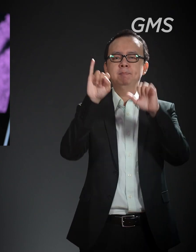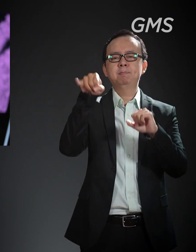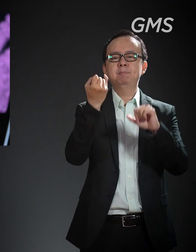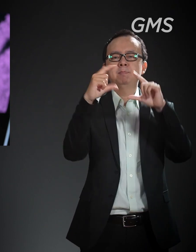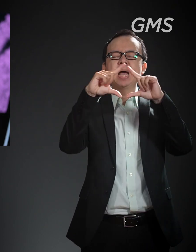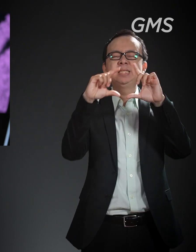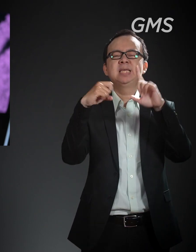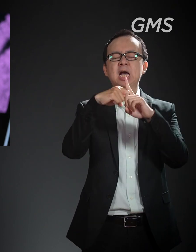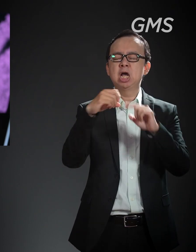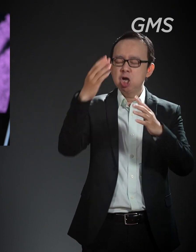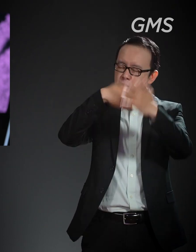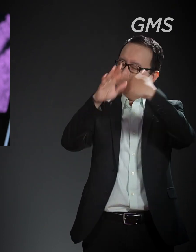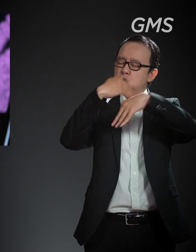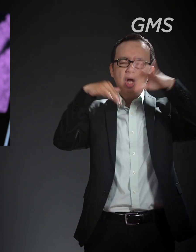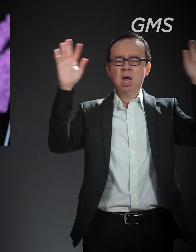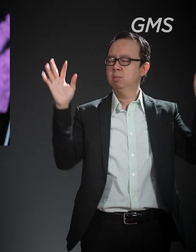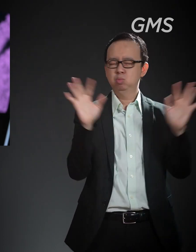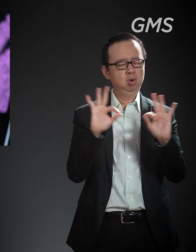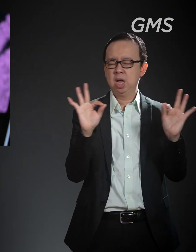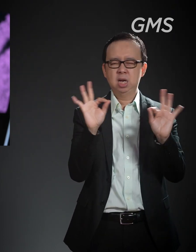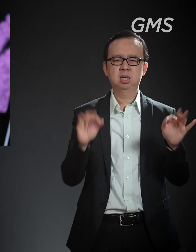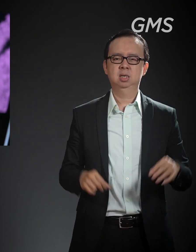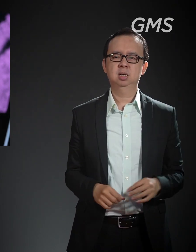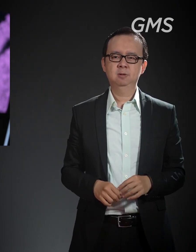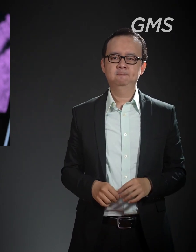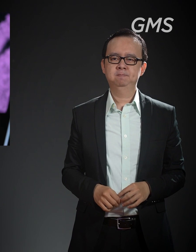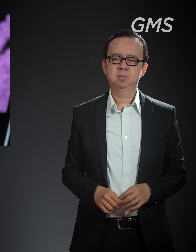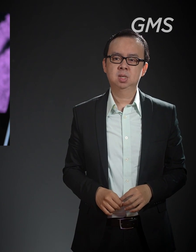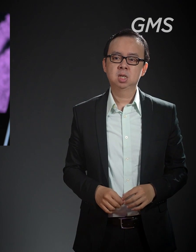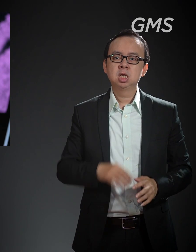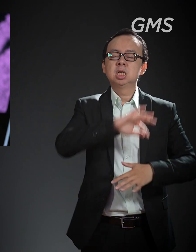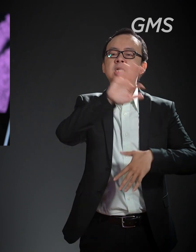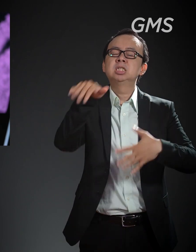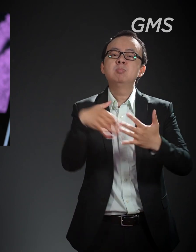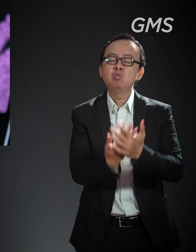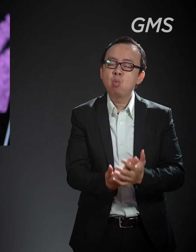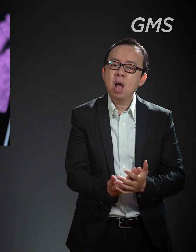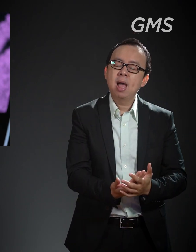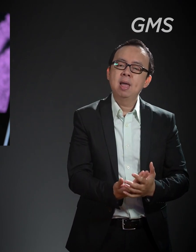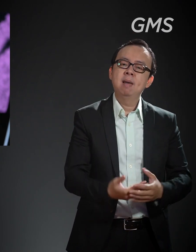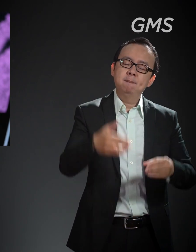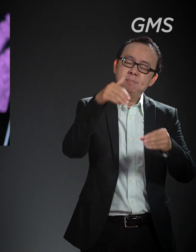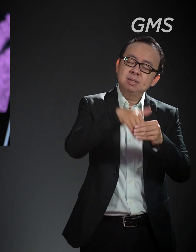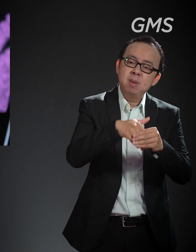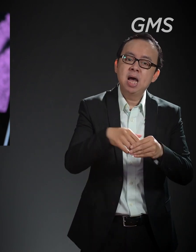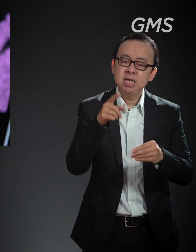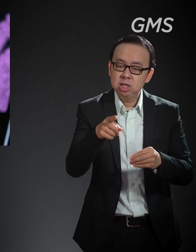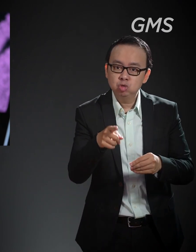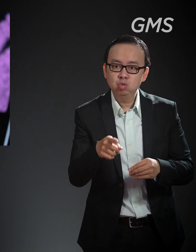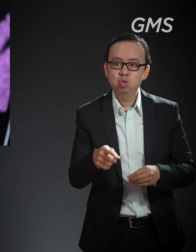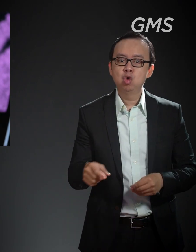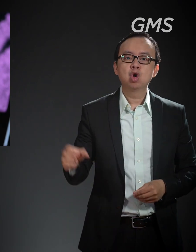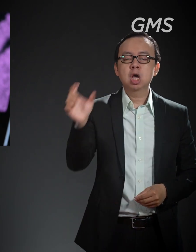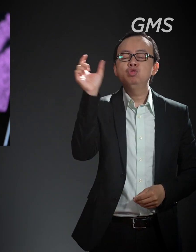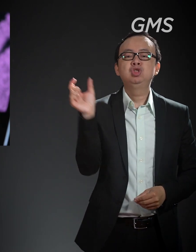Persepuluhan bahkan dan segala macam bentuk pemberian adalah ujian keikhlasan. Ayat 8 yang